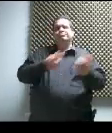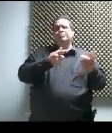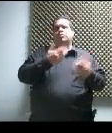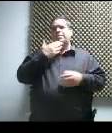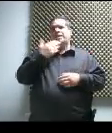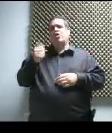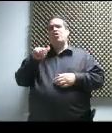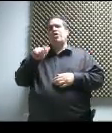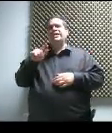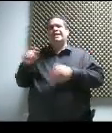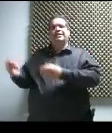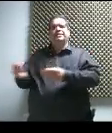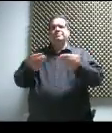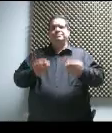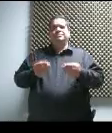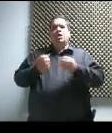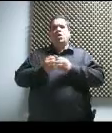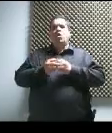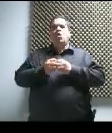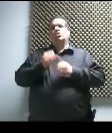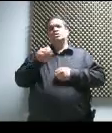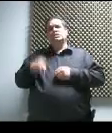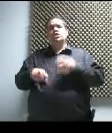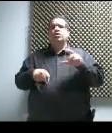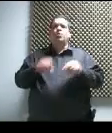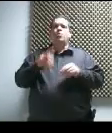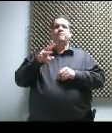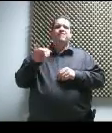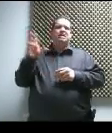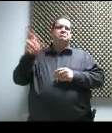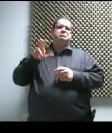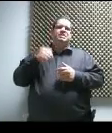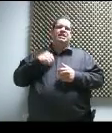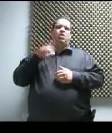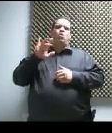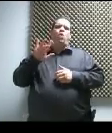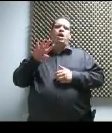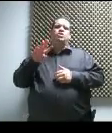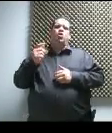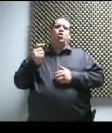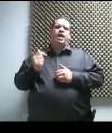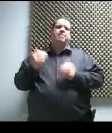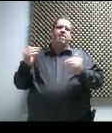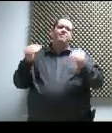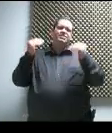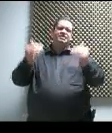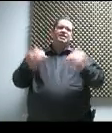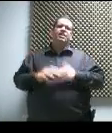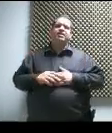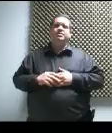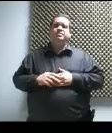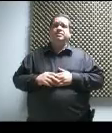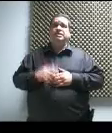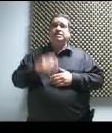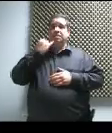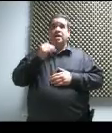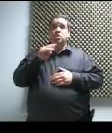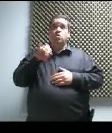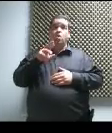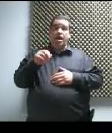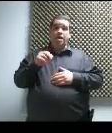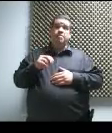donde quiera, con o sin Wi-Fi, en la 3-4-G más avanzada. AT&T. Está ahí, dice la prensa. Llama a Nuhar para una consulta